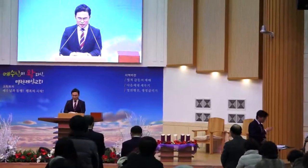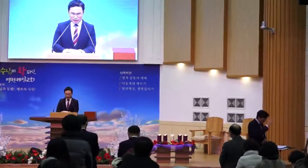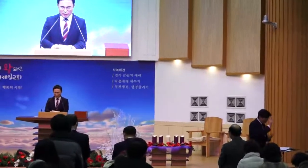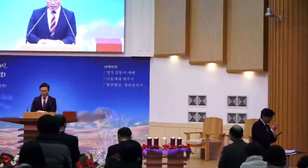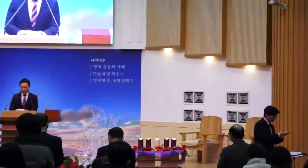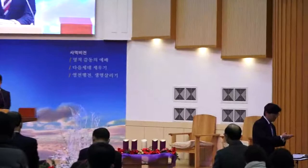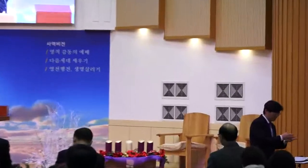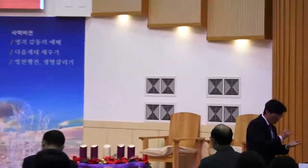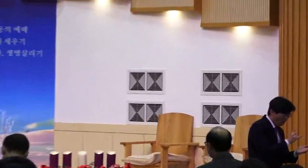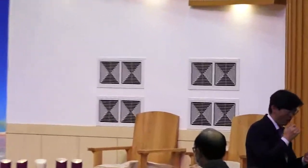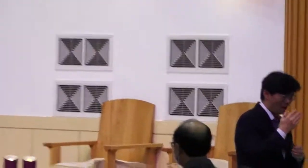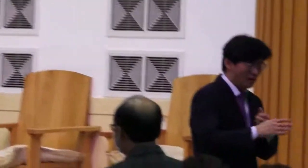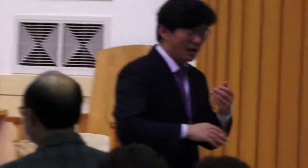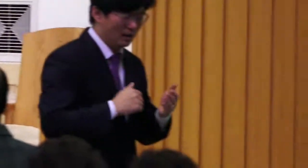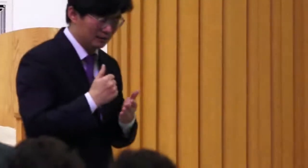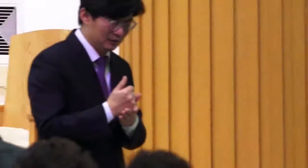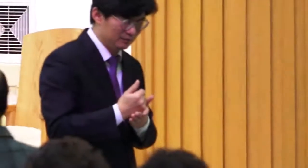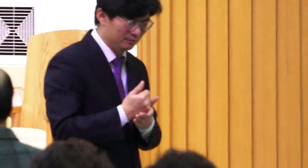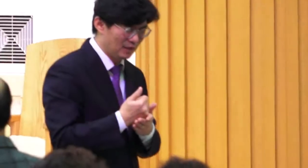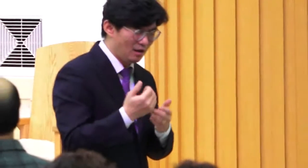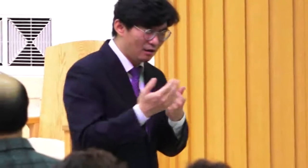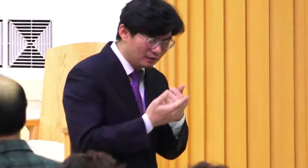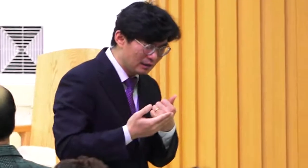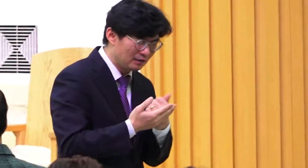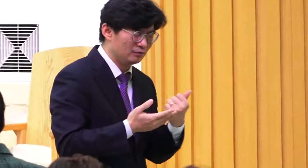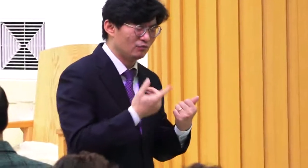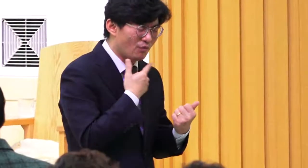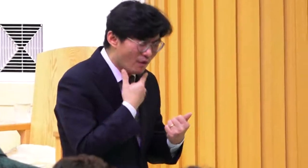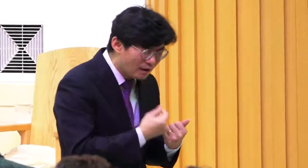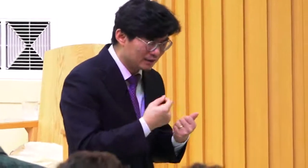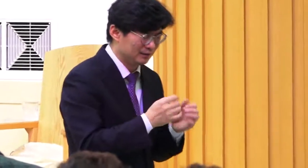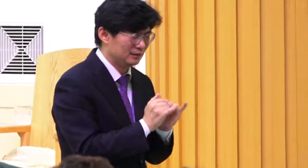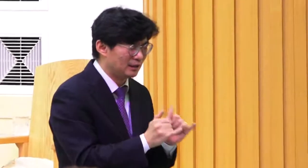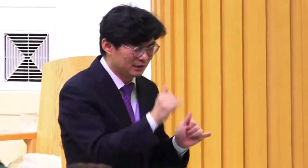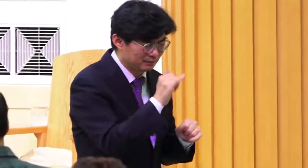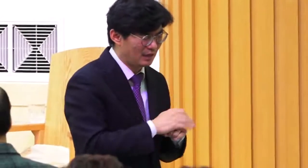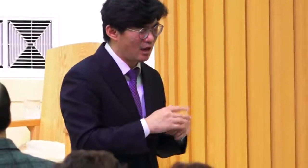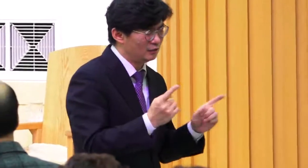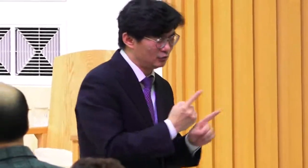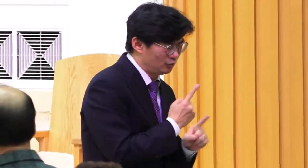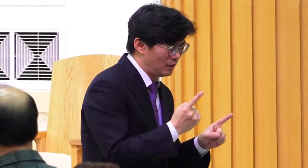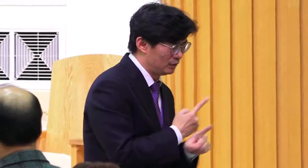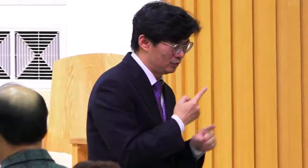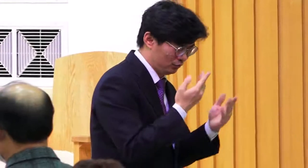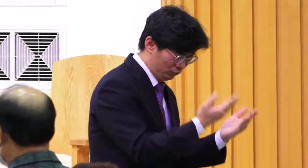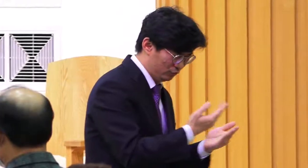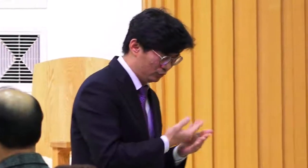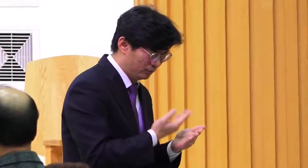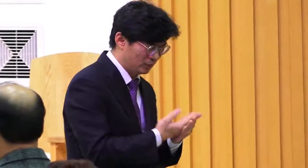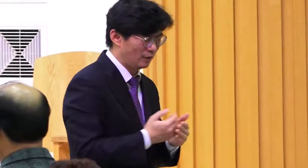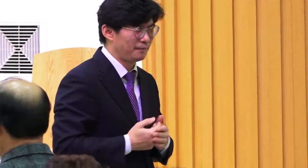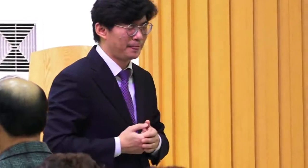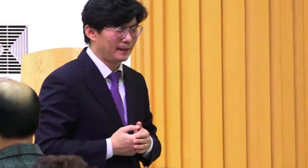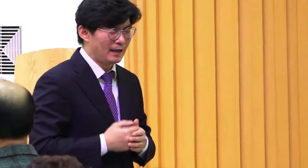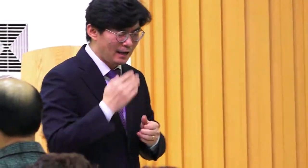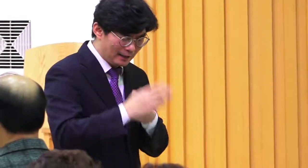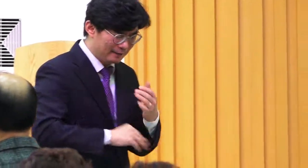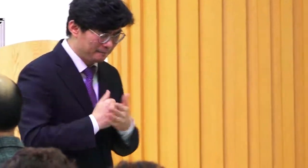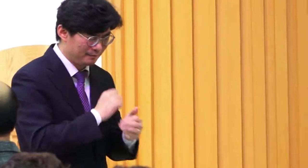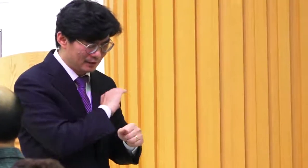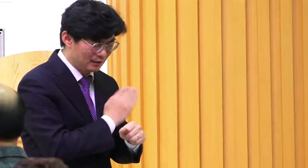있어 하나님의 은혜를 사모하는 많은 분들이 있습니다. 하나님 약속하신 대로 치료하는 광선을 비추어 주시고 하나님의 능력의